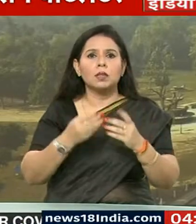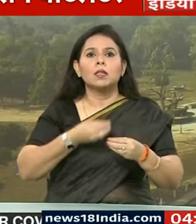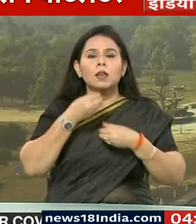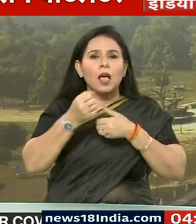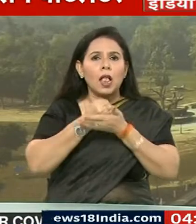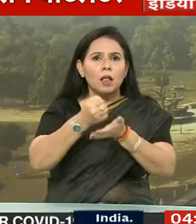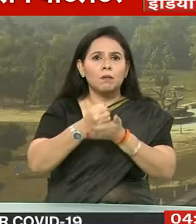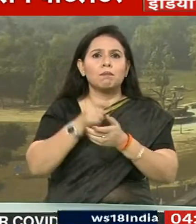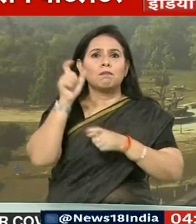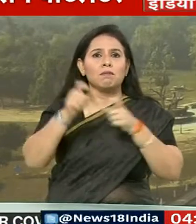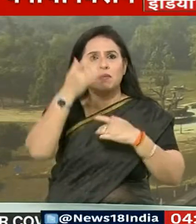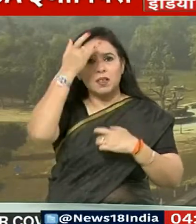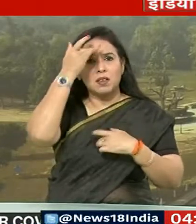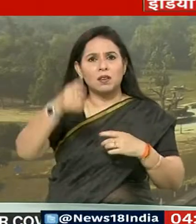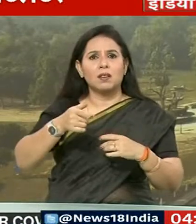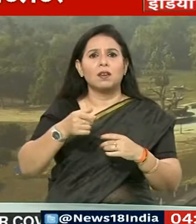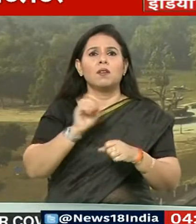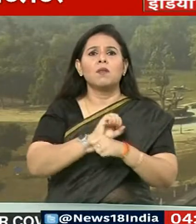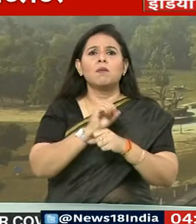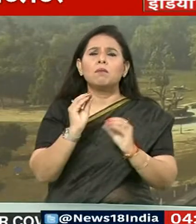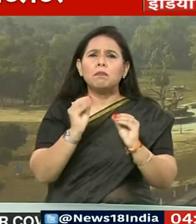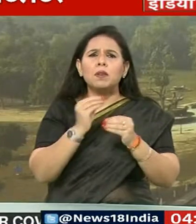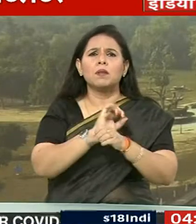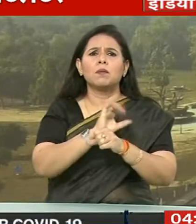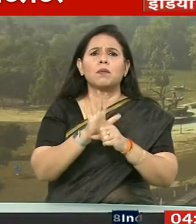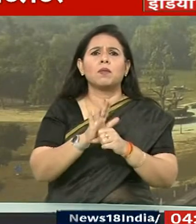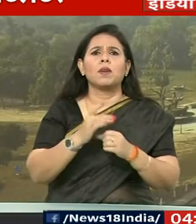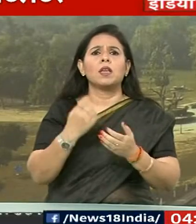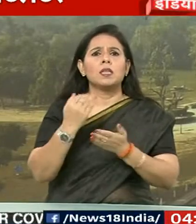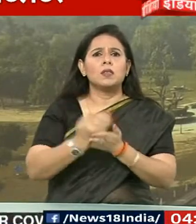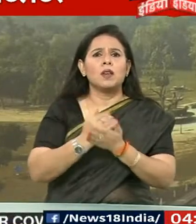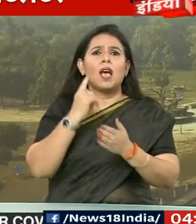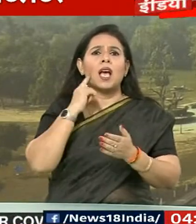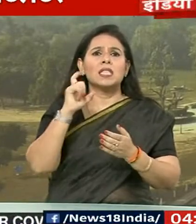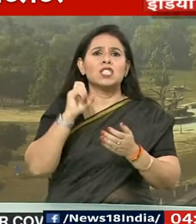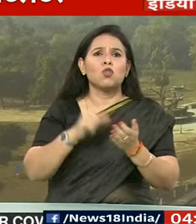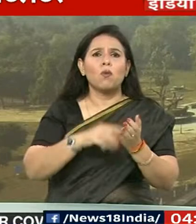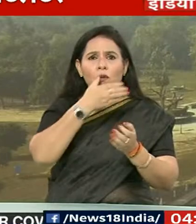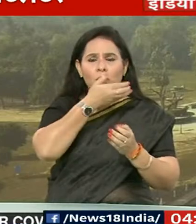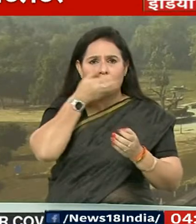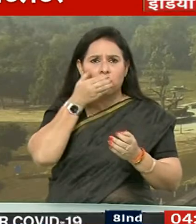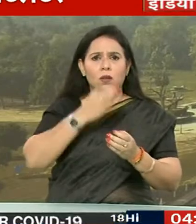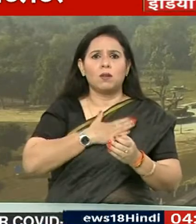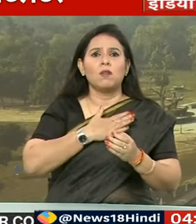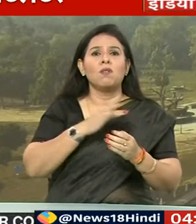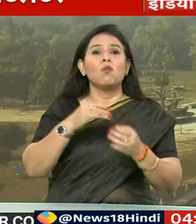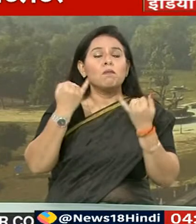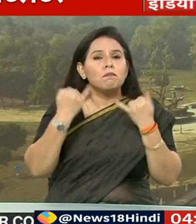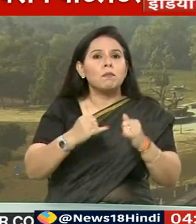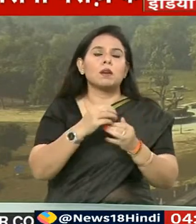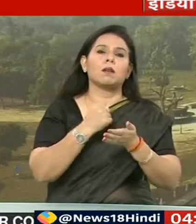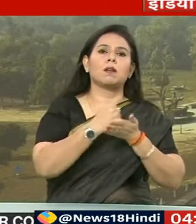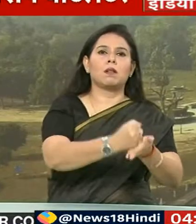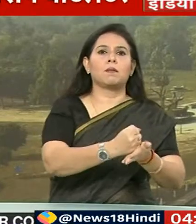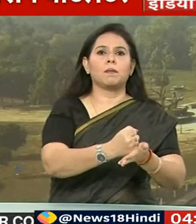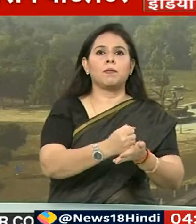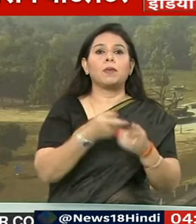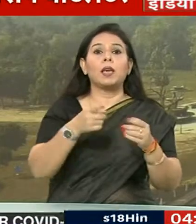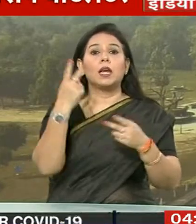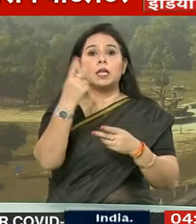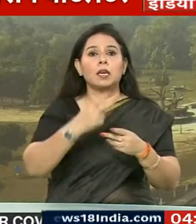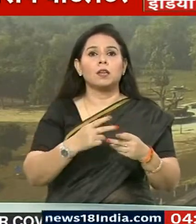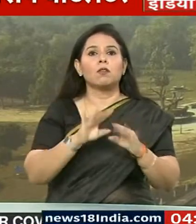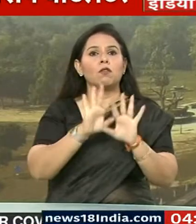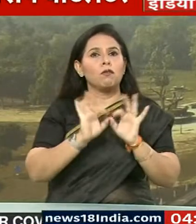विद माइल्डर सिम्टम्स ऑफ COVID-19, reserving the traditional ICU ventilators for more severe cases. It was